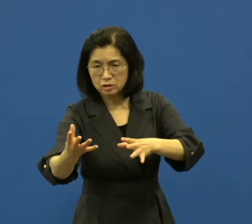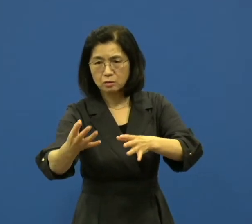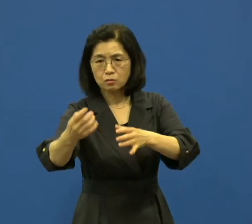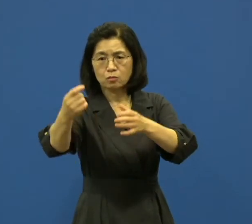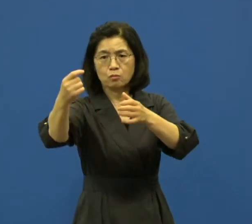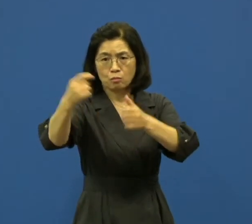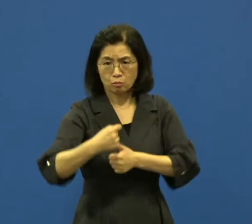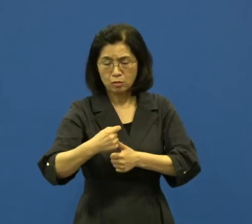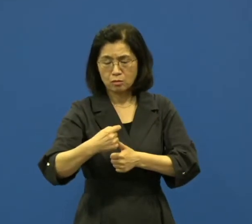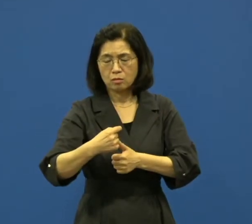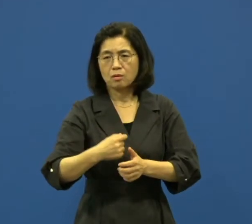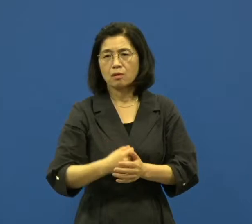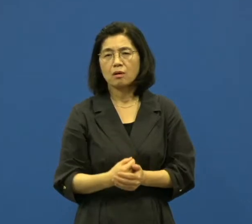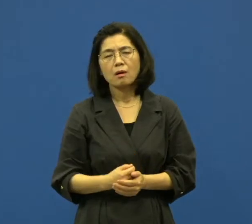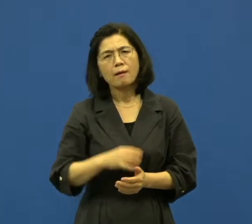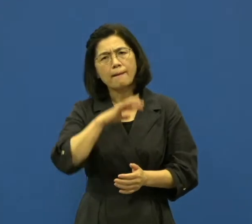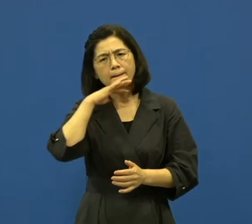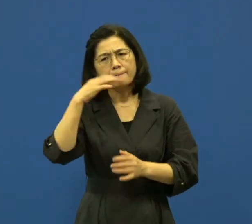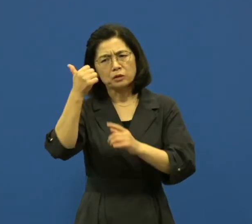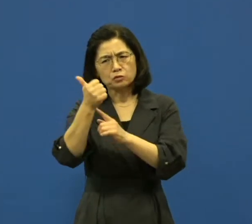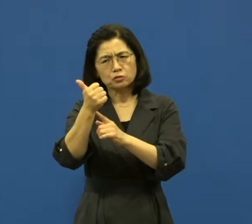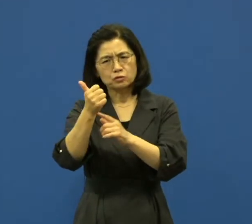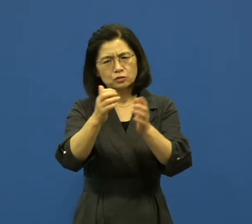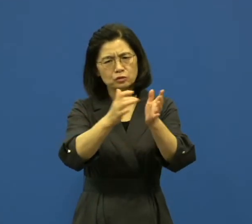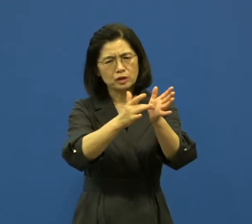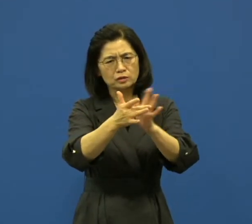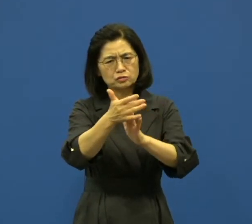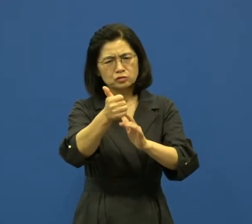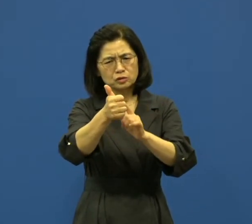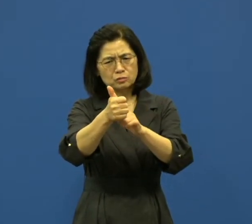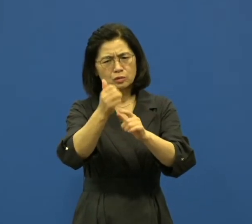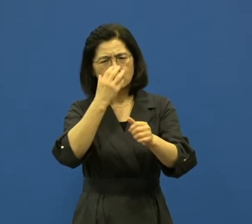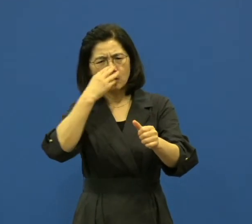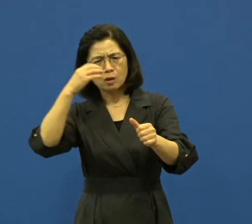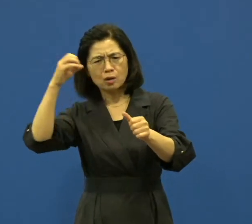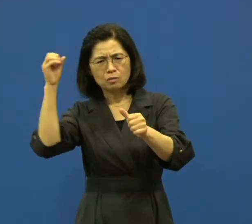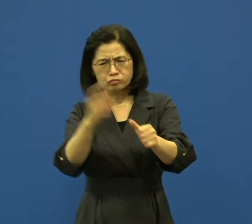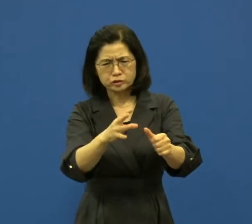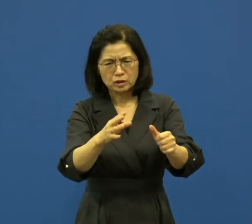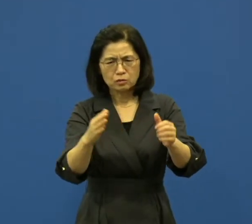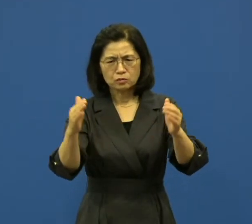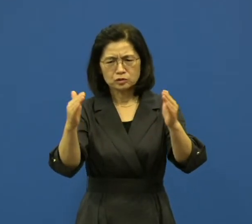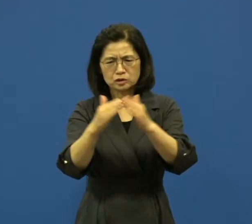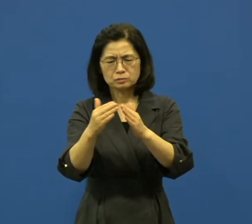주님의 말씀을 무시하고 집으로 가야 합니다. 여러분, 전공자가 비전공자의 말을